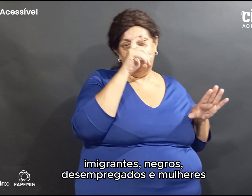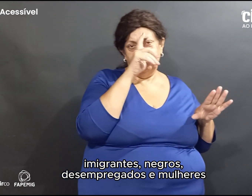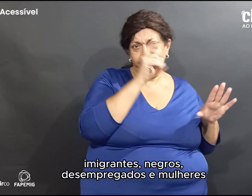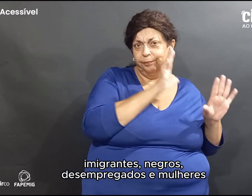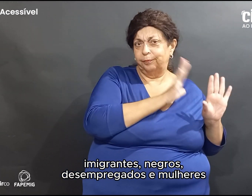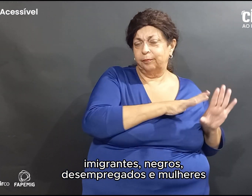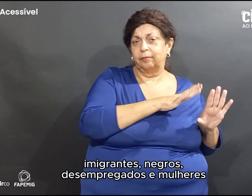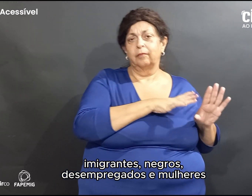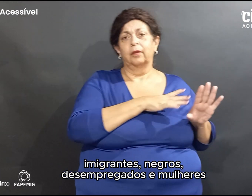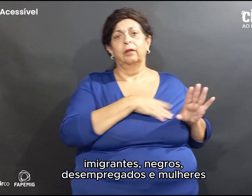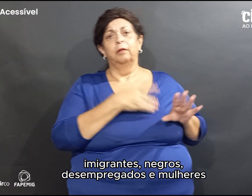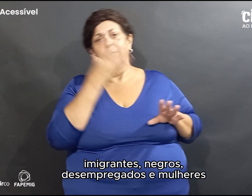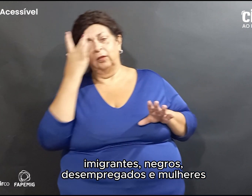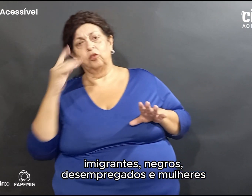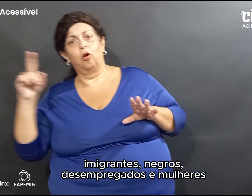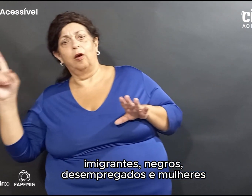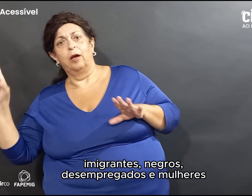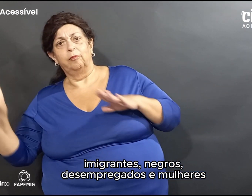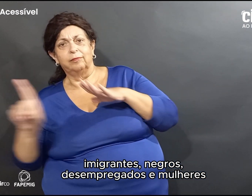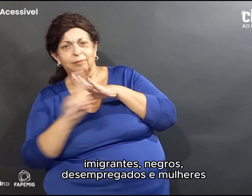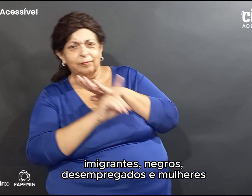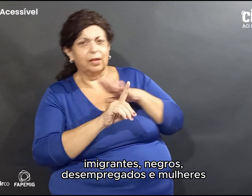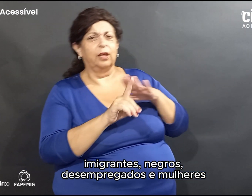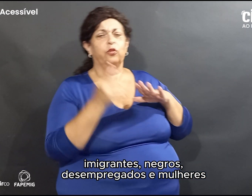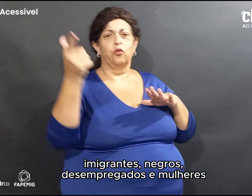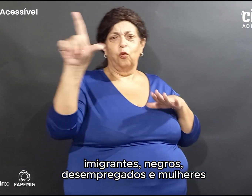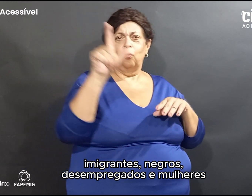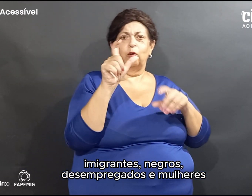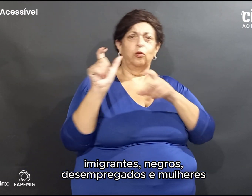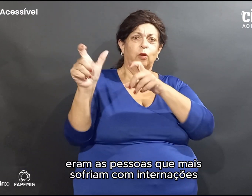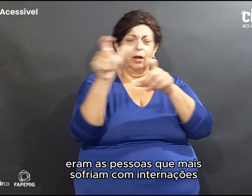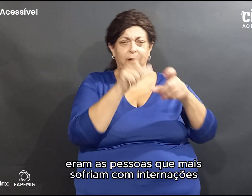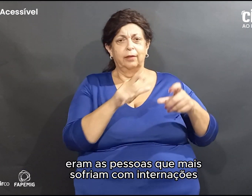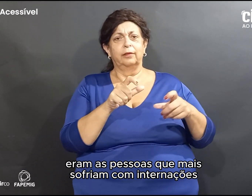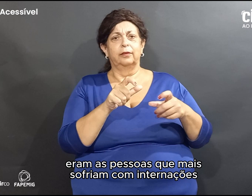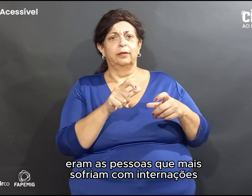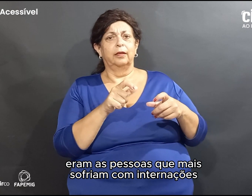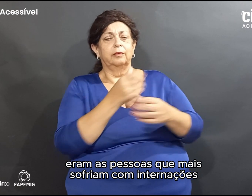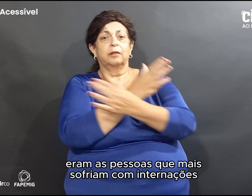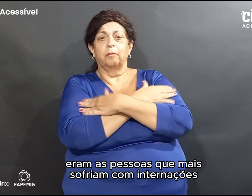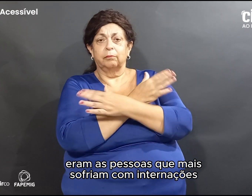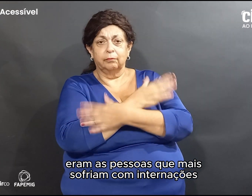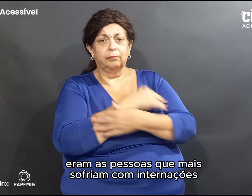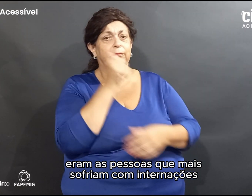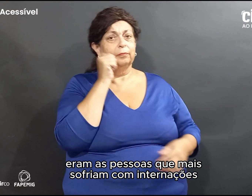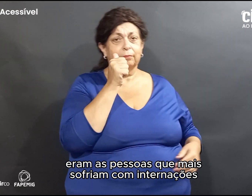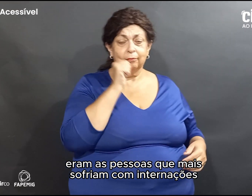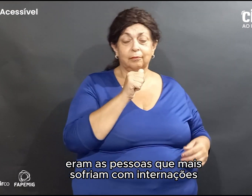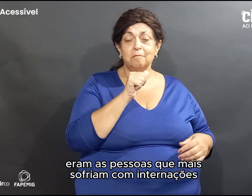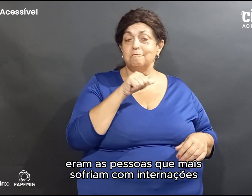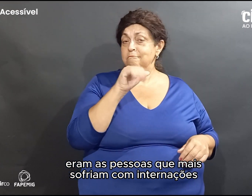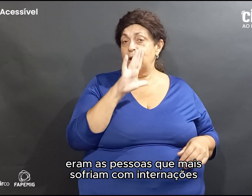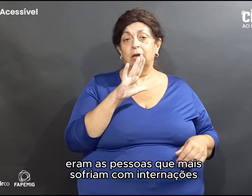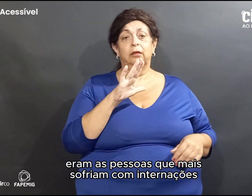imigrantes, negros, desempregados e mulheres eram as pessoas que mais sofriam, né,